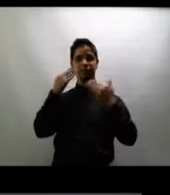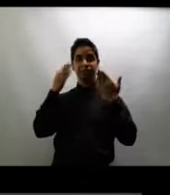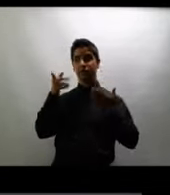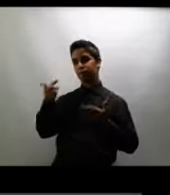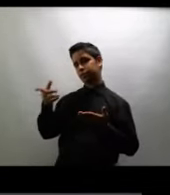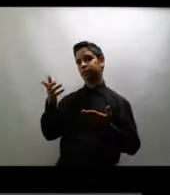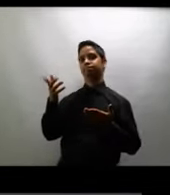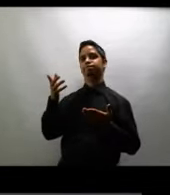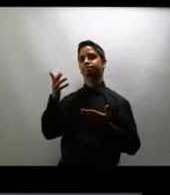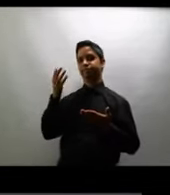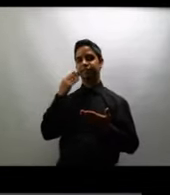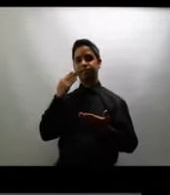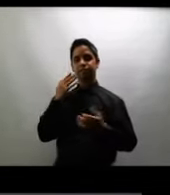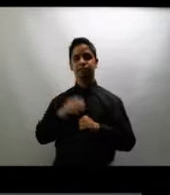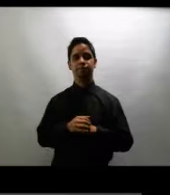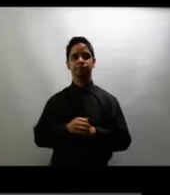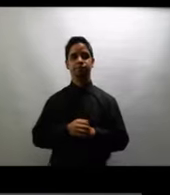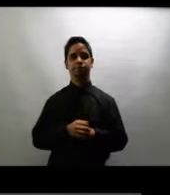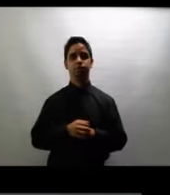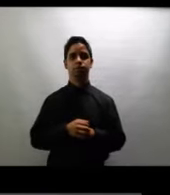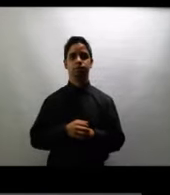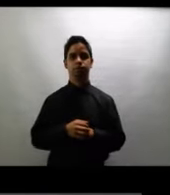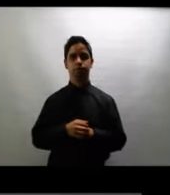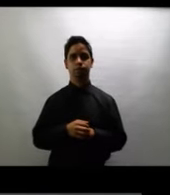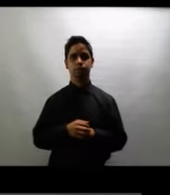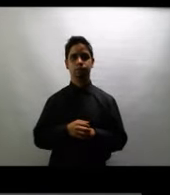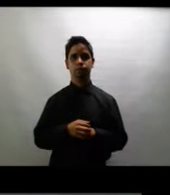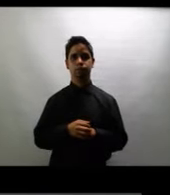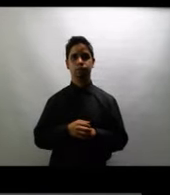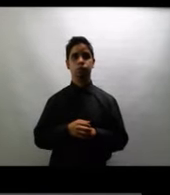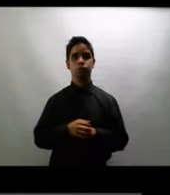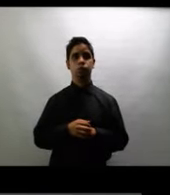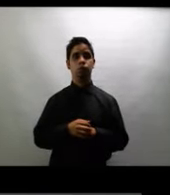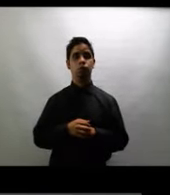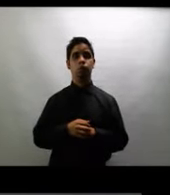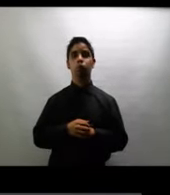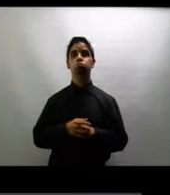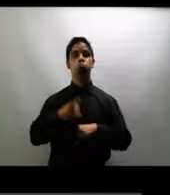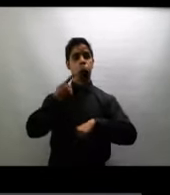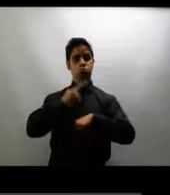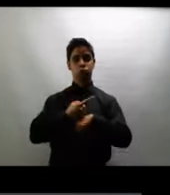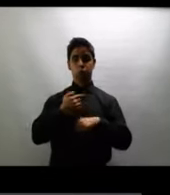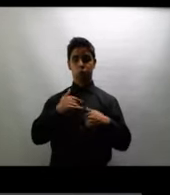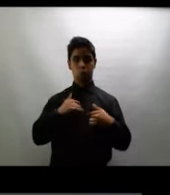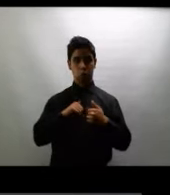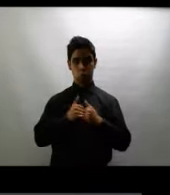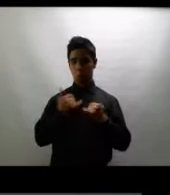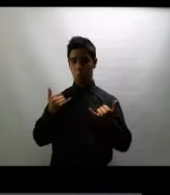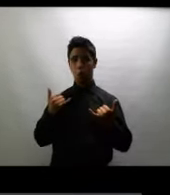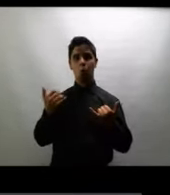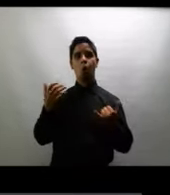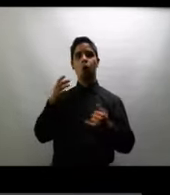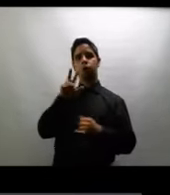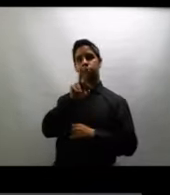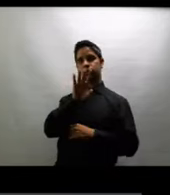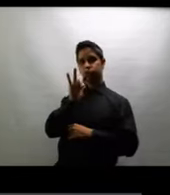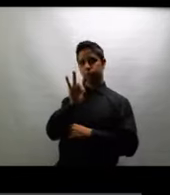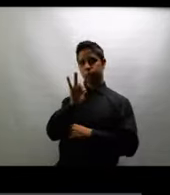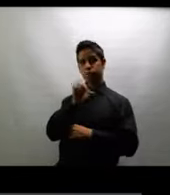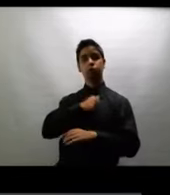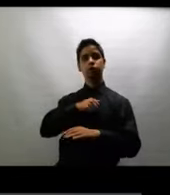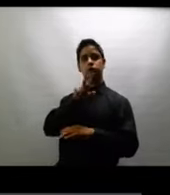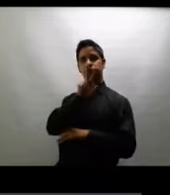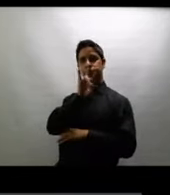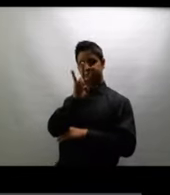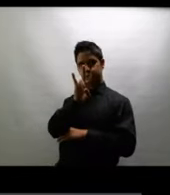Mira, un día como hoy nació Mónica Puig. Ah, sí. Hoy 27. Hace